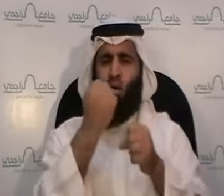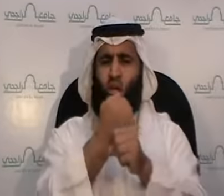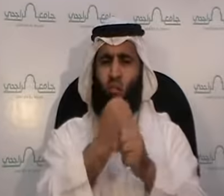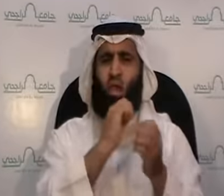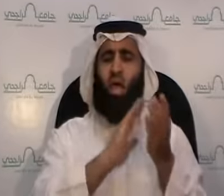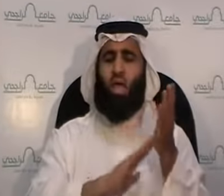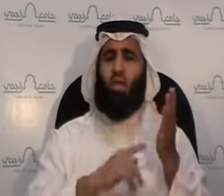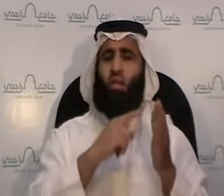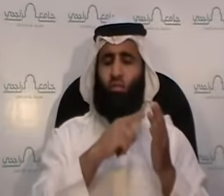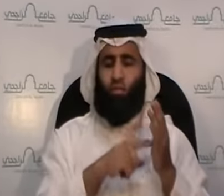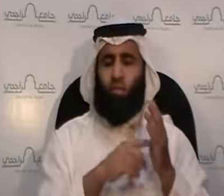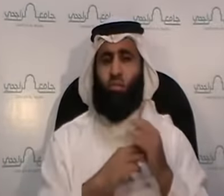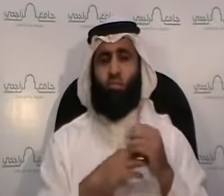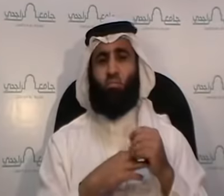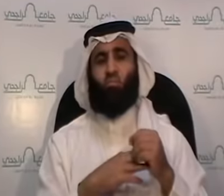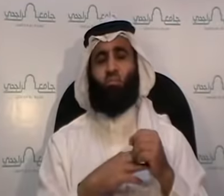الذي تلطخ به؟